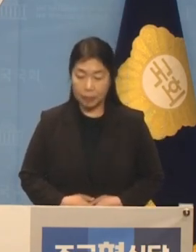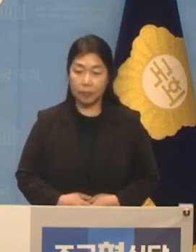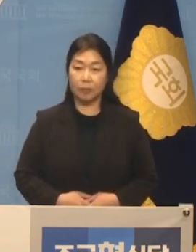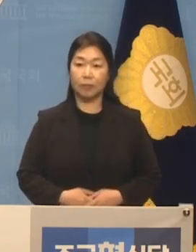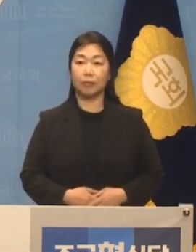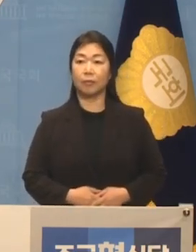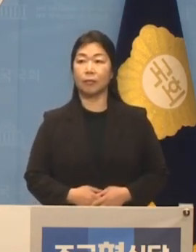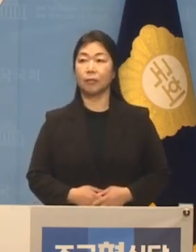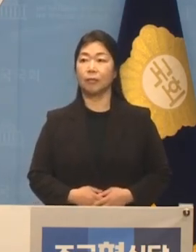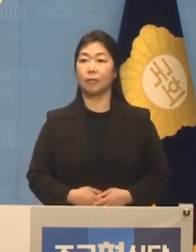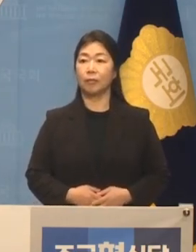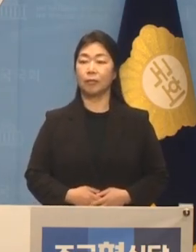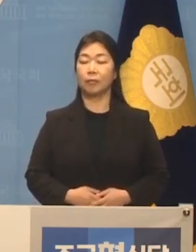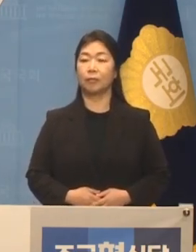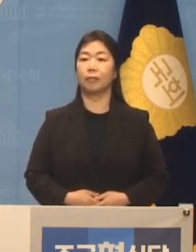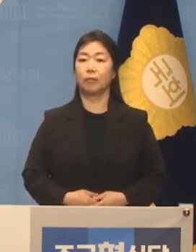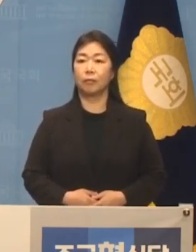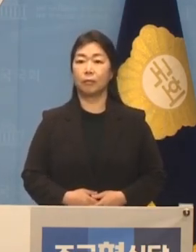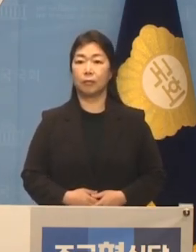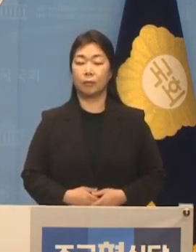다 불러오시고